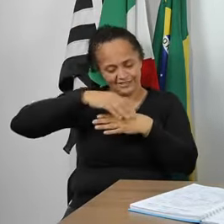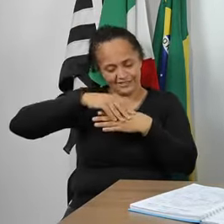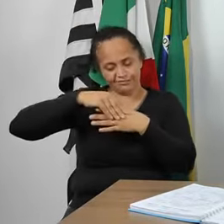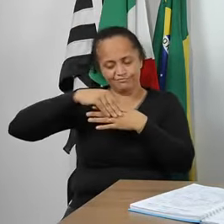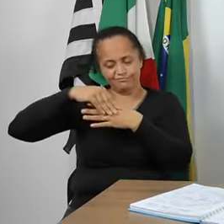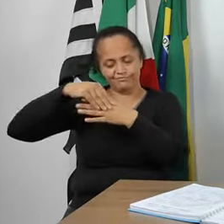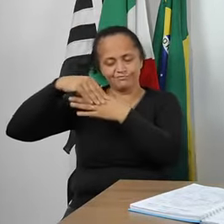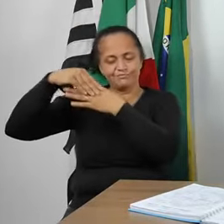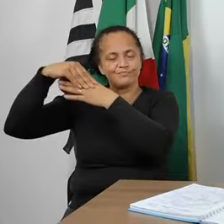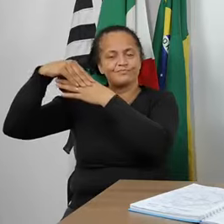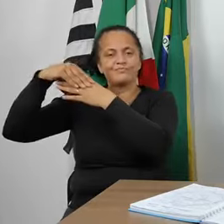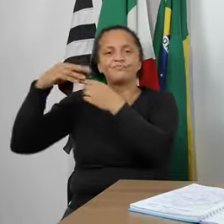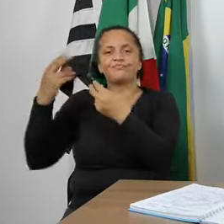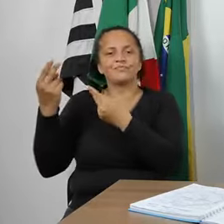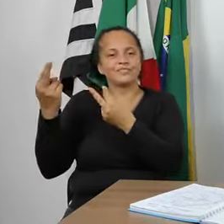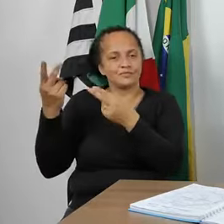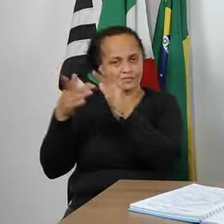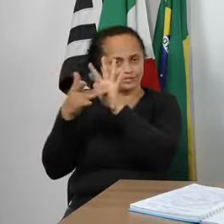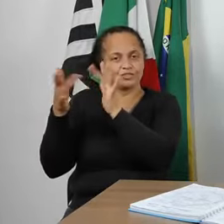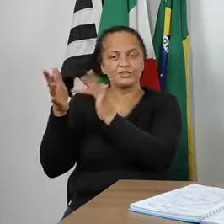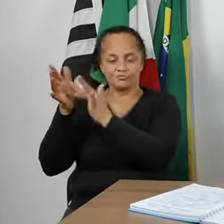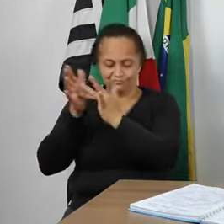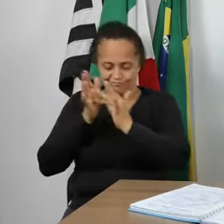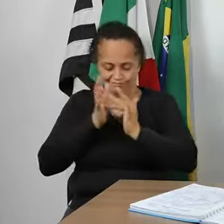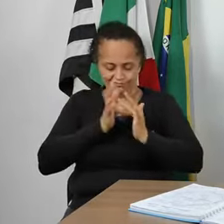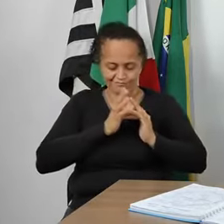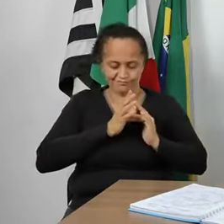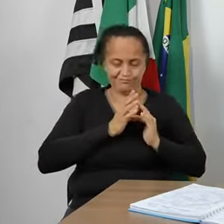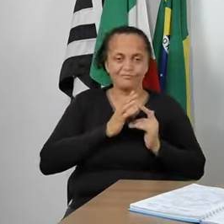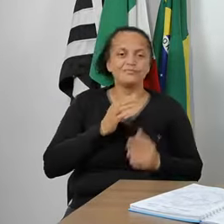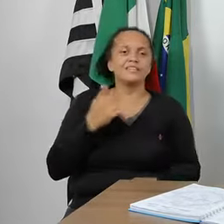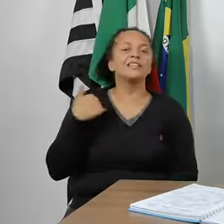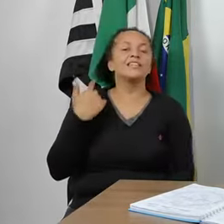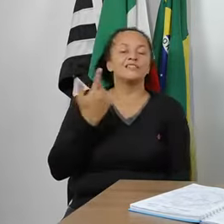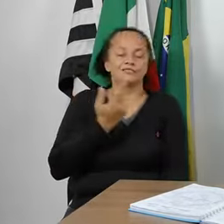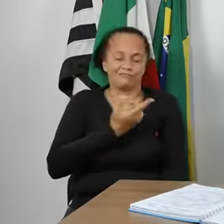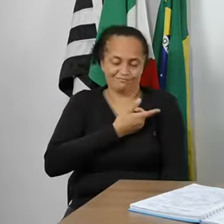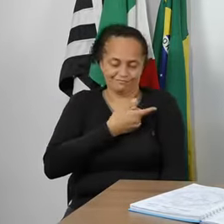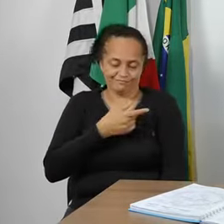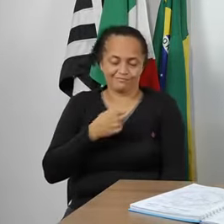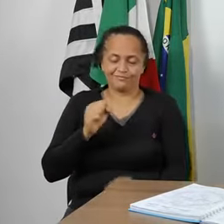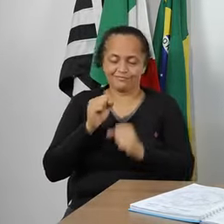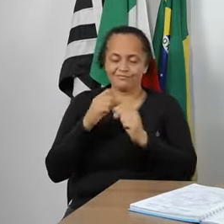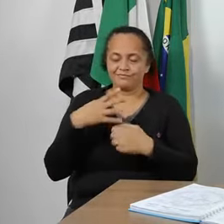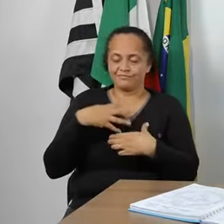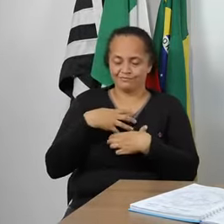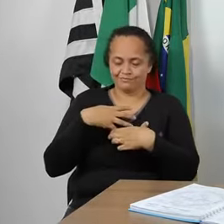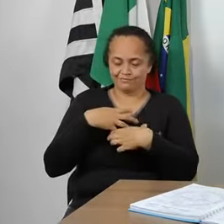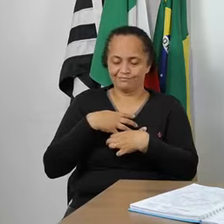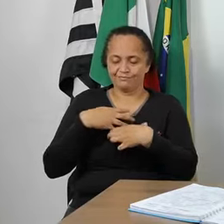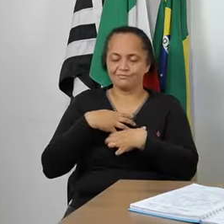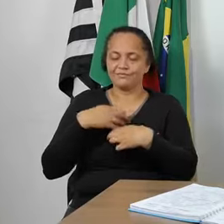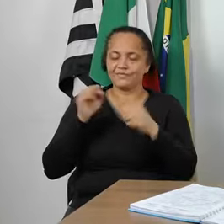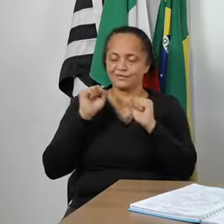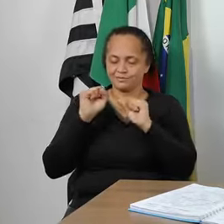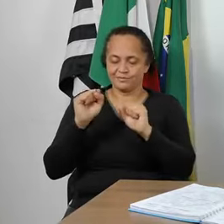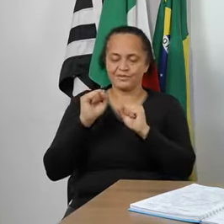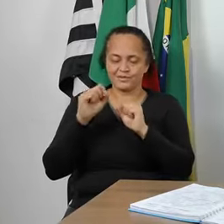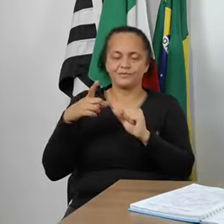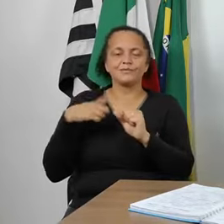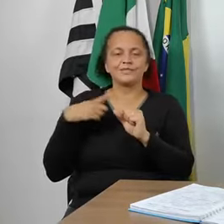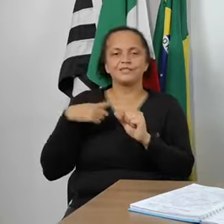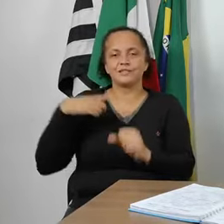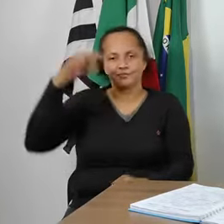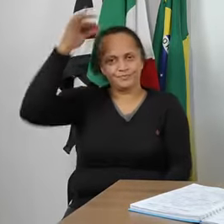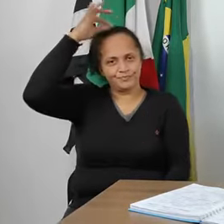Espírito Santo. E Ele habita em nós. Somos a sua morada. E Ele está aqui conosco, Ele habita em nós,